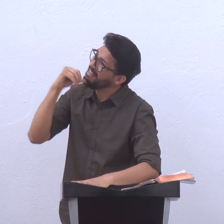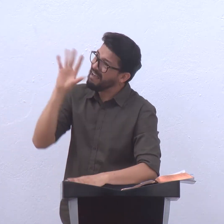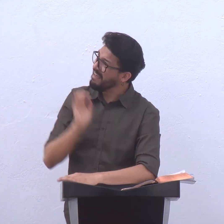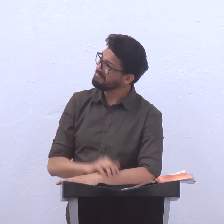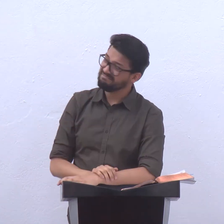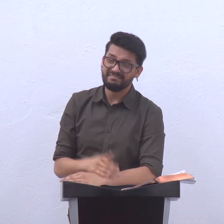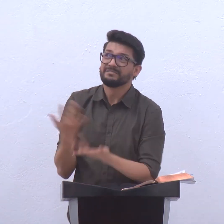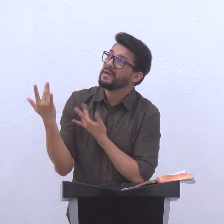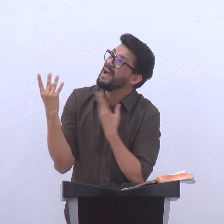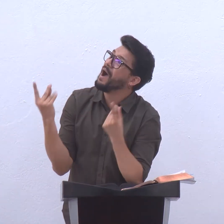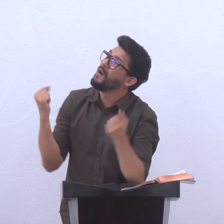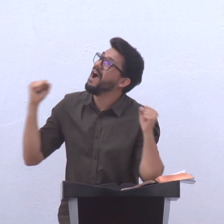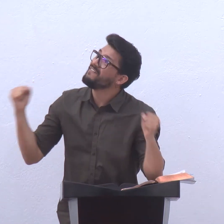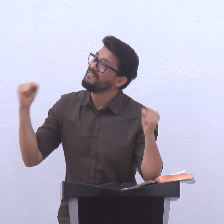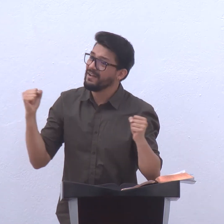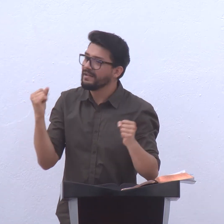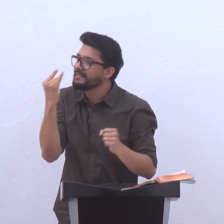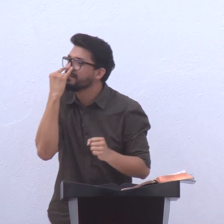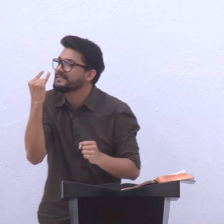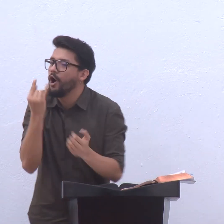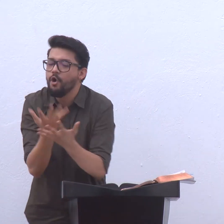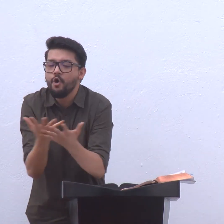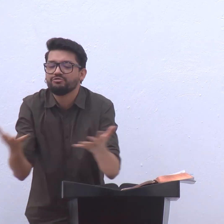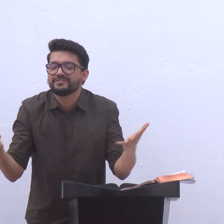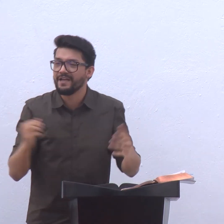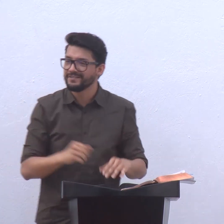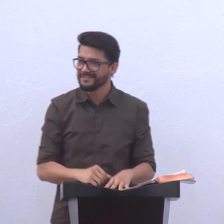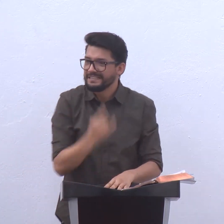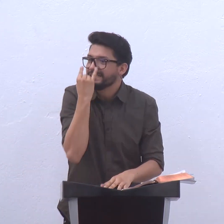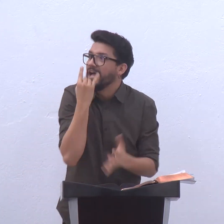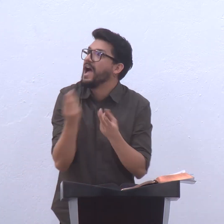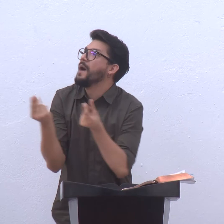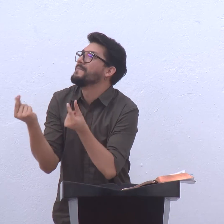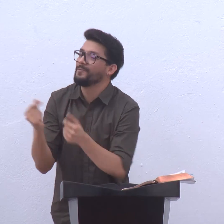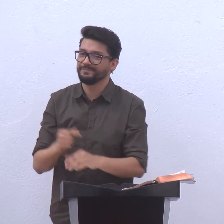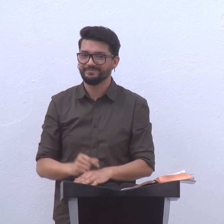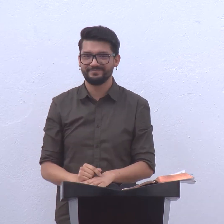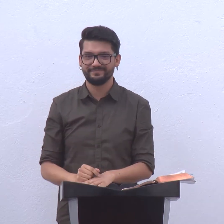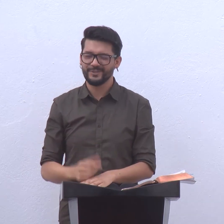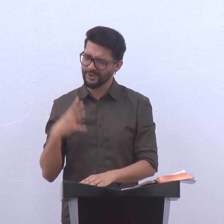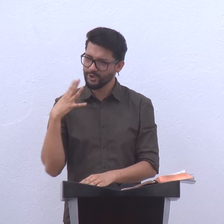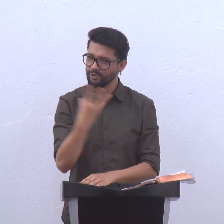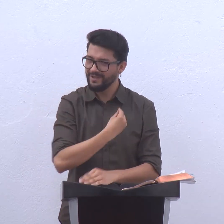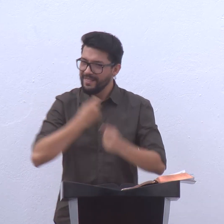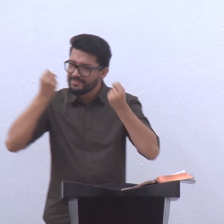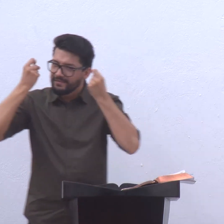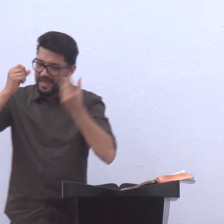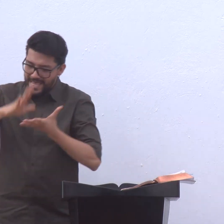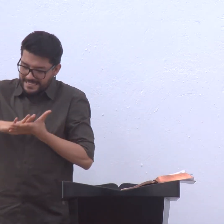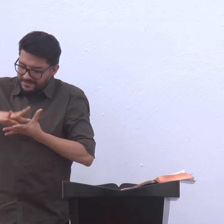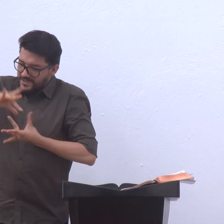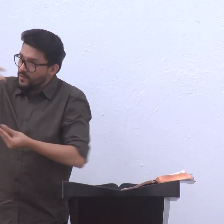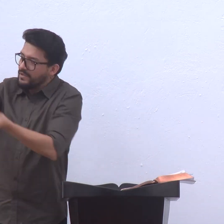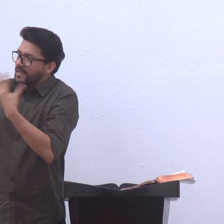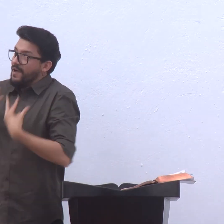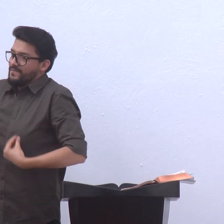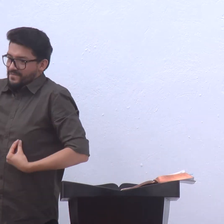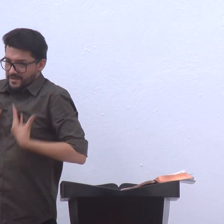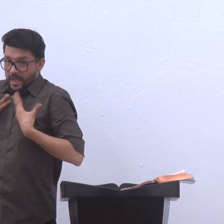prima que se cansó? Sus intereses eran otros, sus afanes eran otros, pero